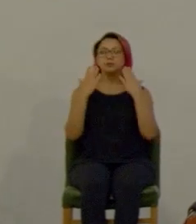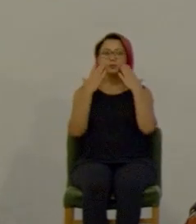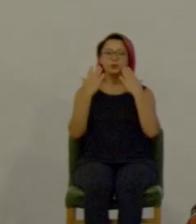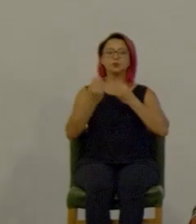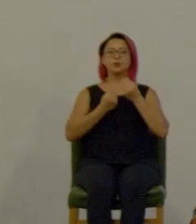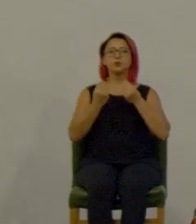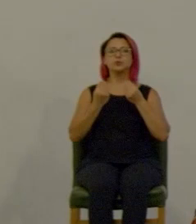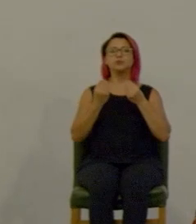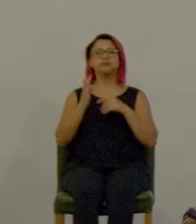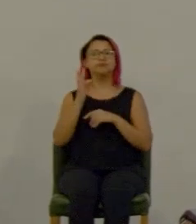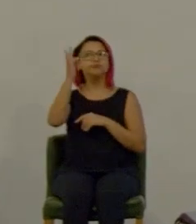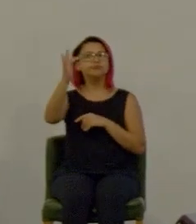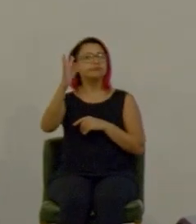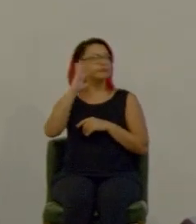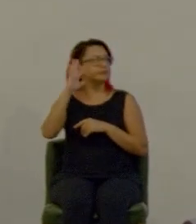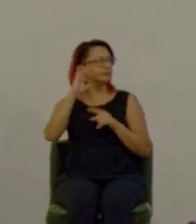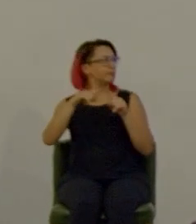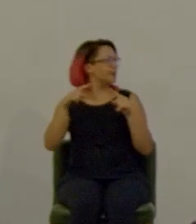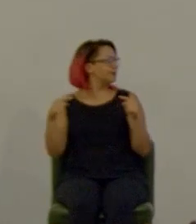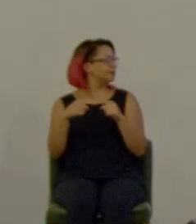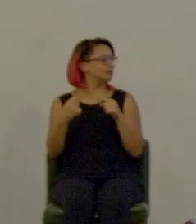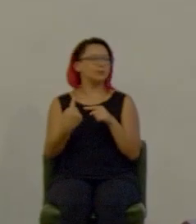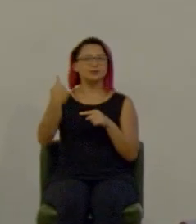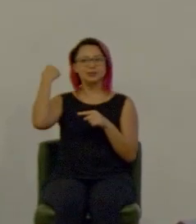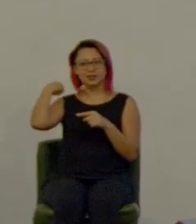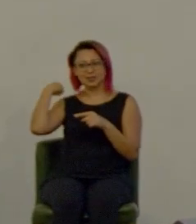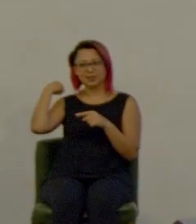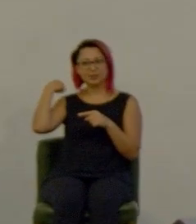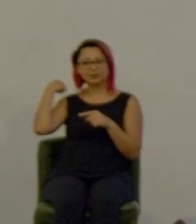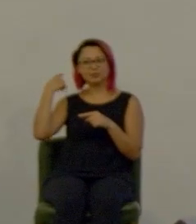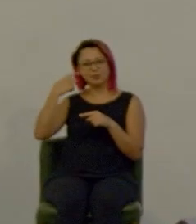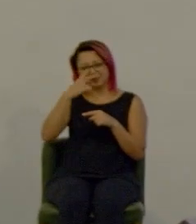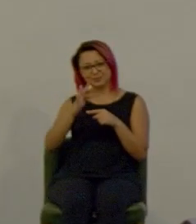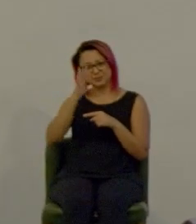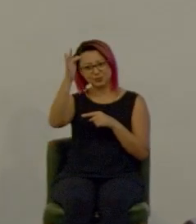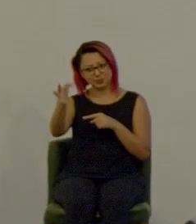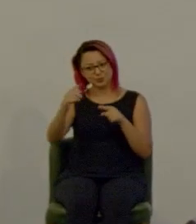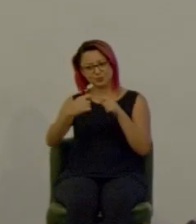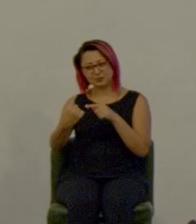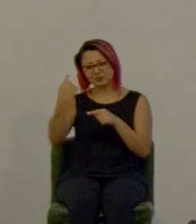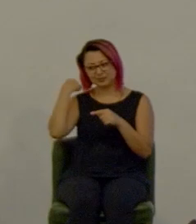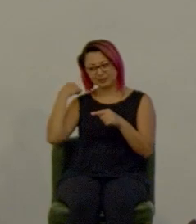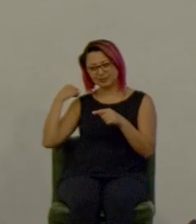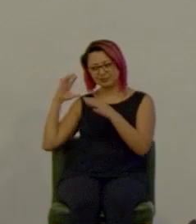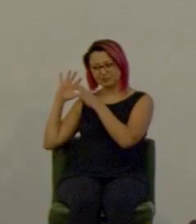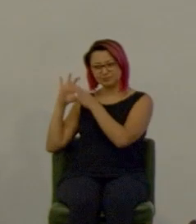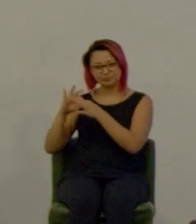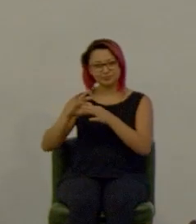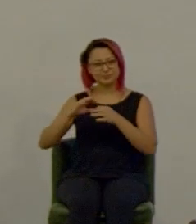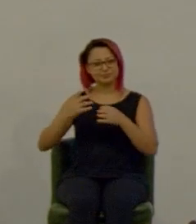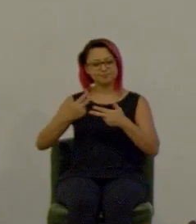de imaginar futuros que está no passado, né? Como esse futuro ancestral, como diz o Krenak, e de tantas maneiras, tantas